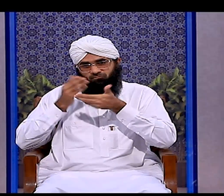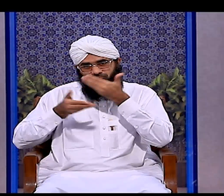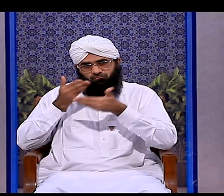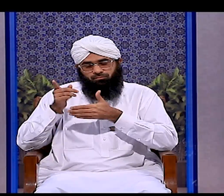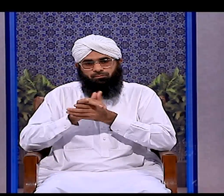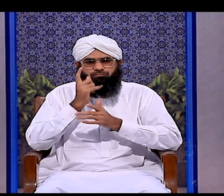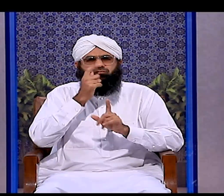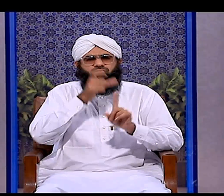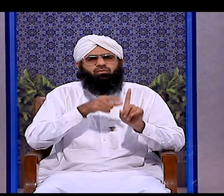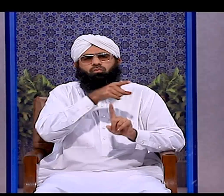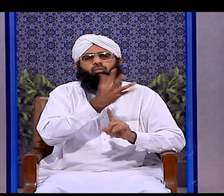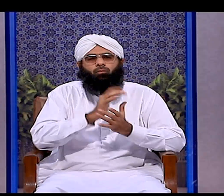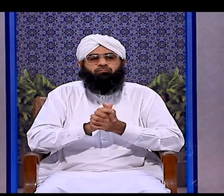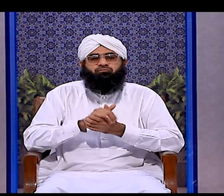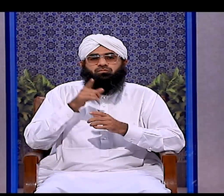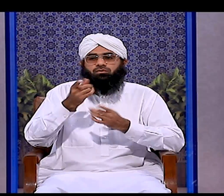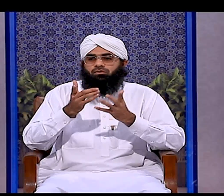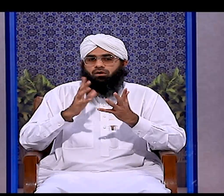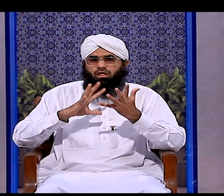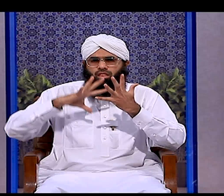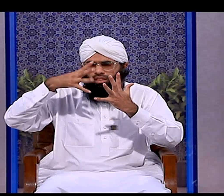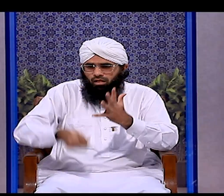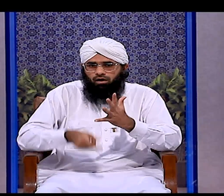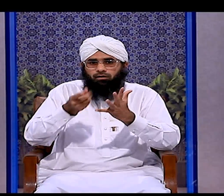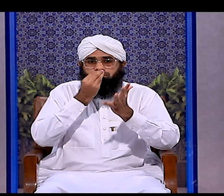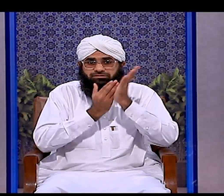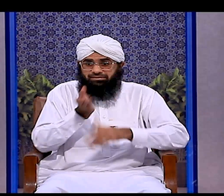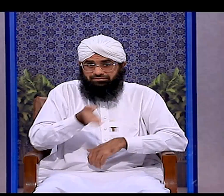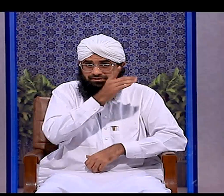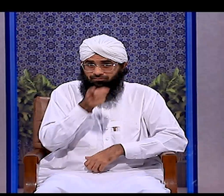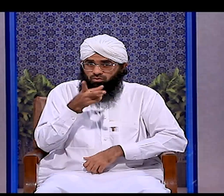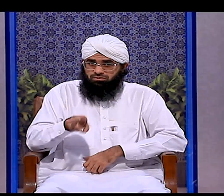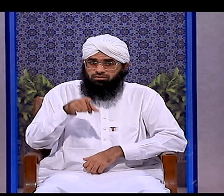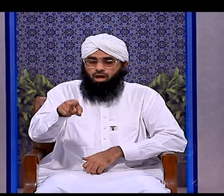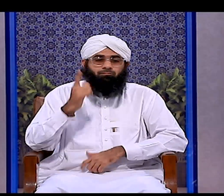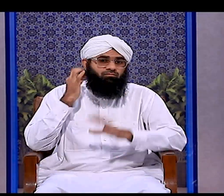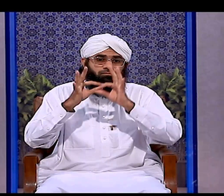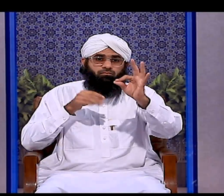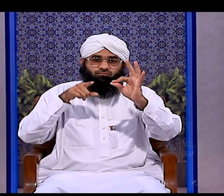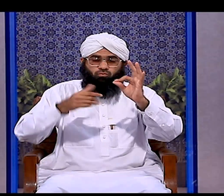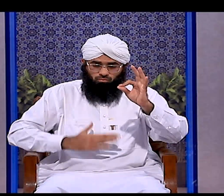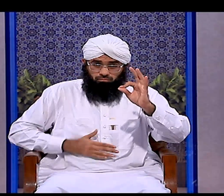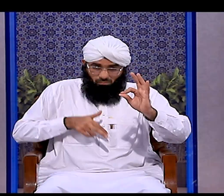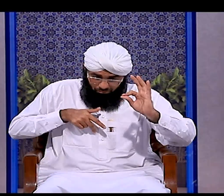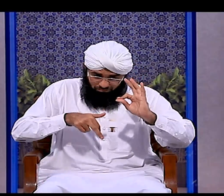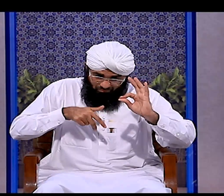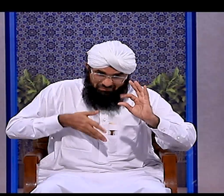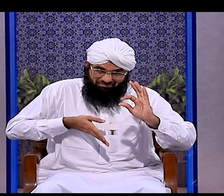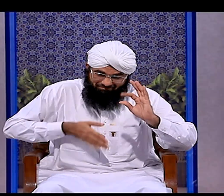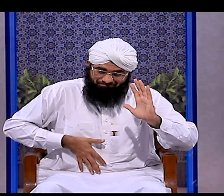عربی صلی اللہ علیہ وآلہ وسلم نے فرمایا، وہ شخص جو سب سے آخر میں جنت میں جائے گا وہ پل صراط پر